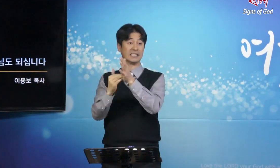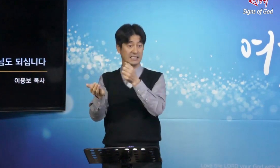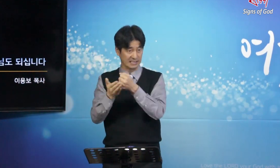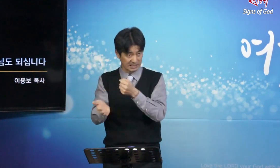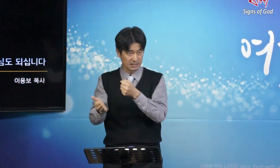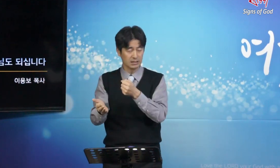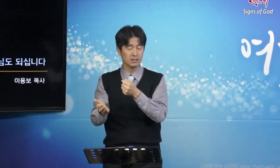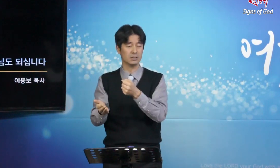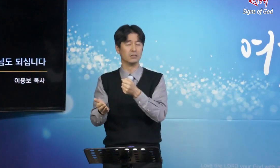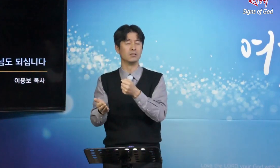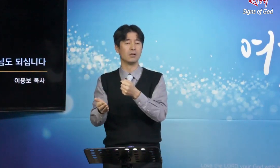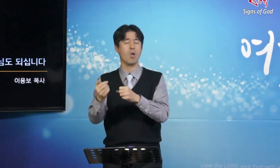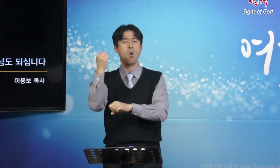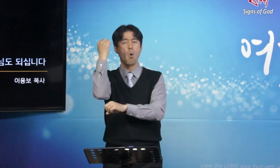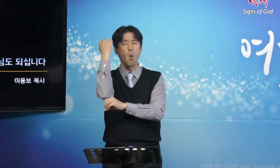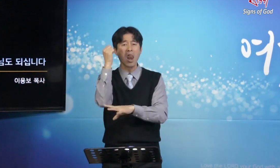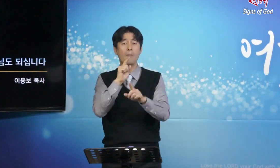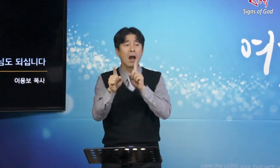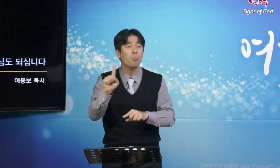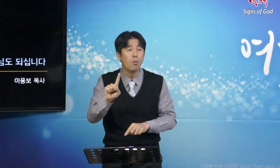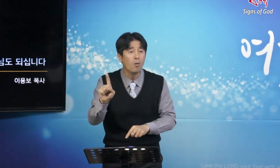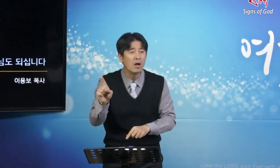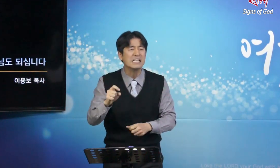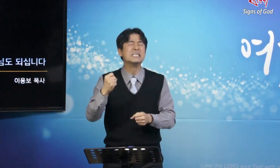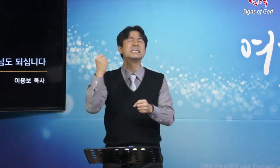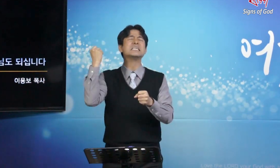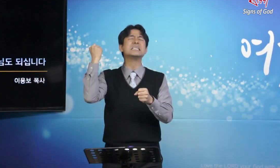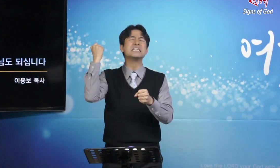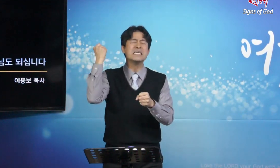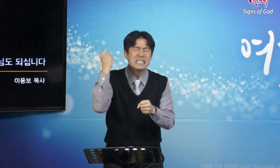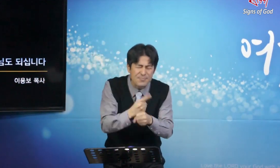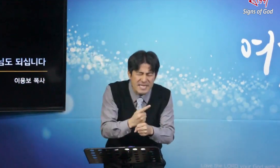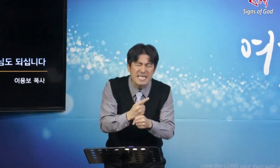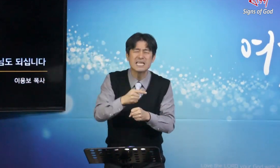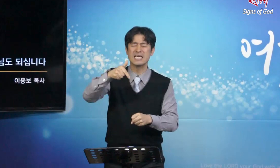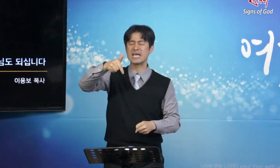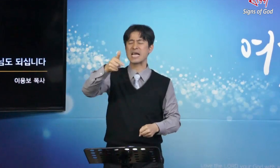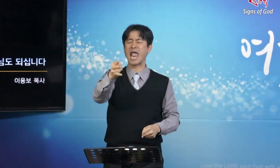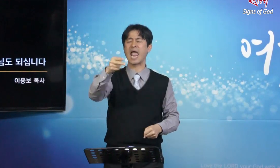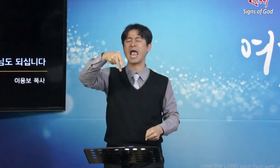나타났으니, 하나님의 의가 나타났으니, 원본에 보면 이미